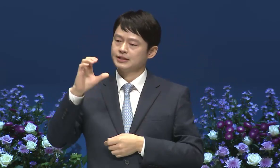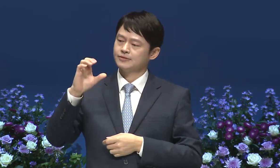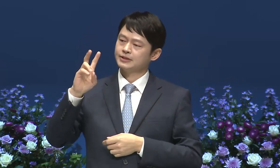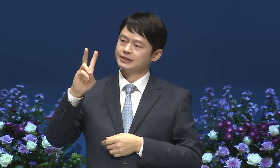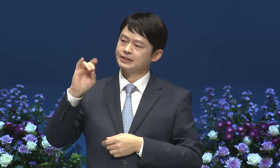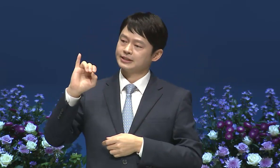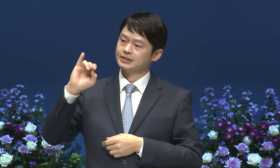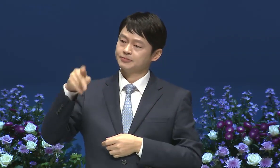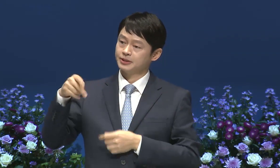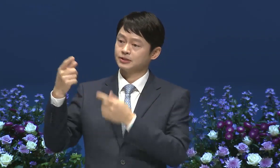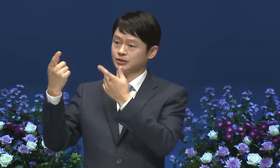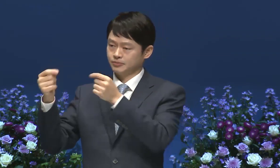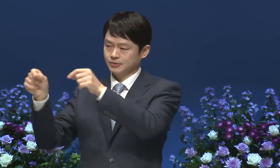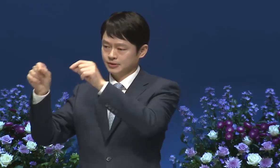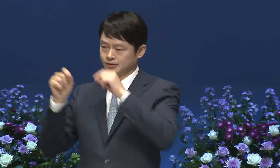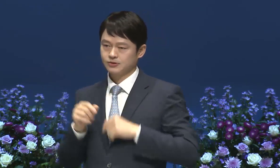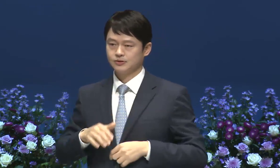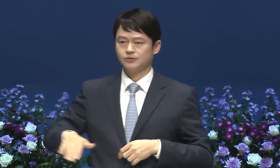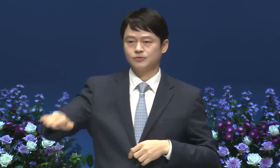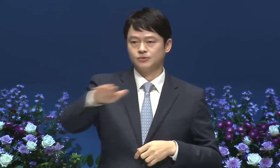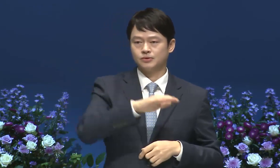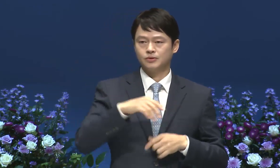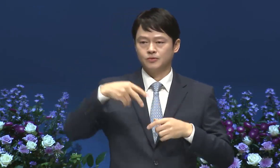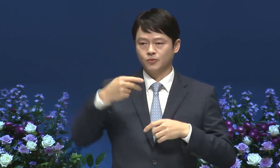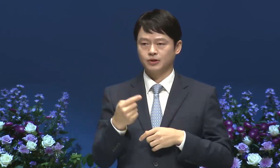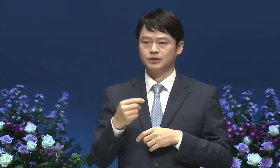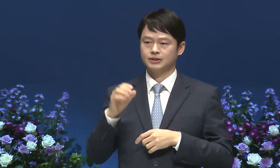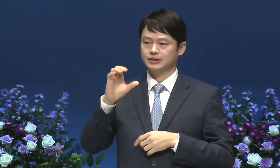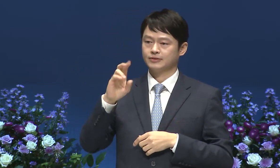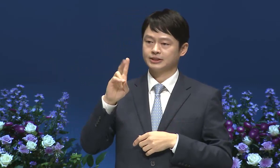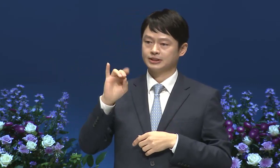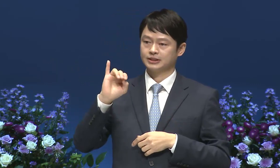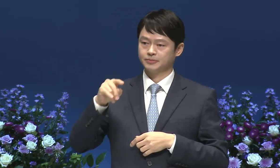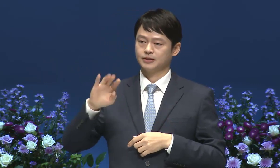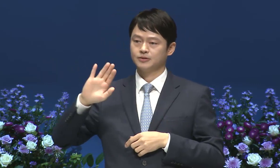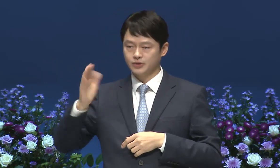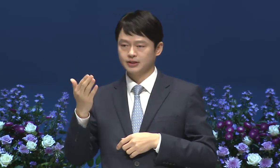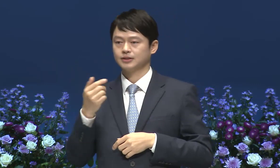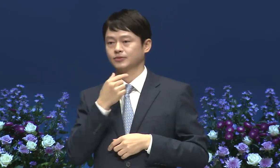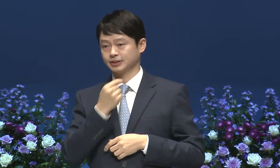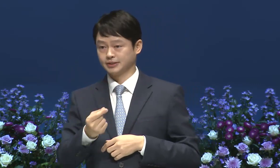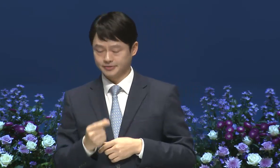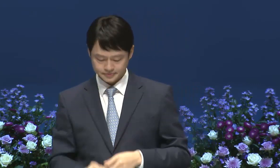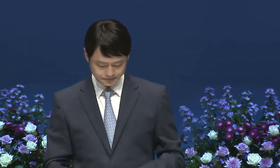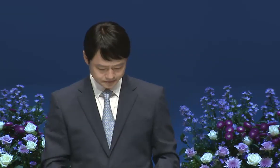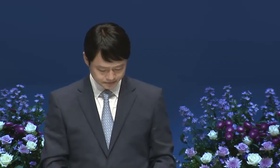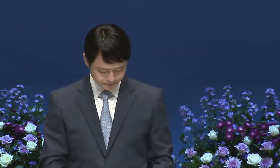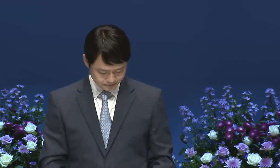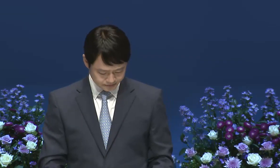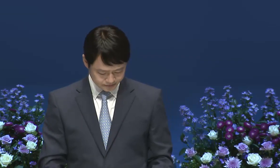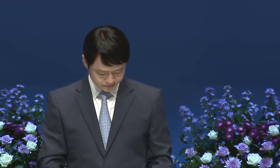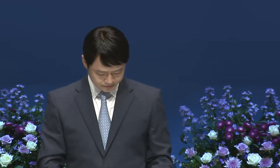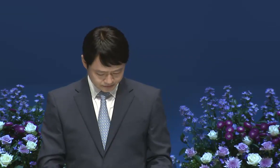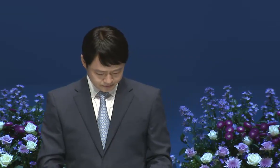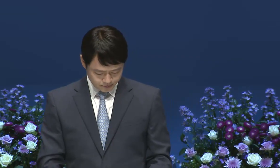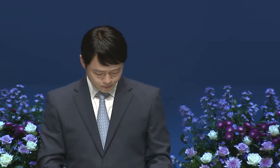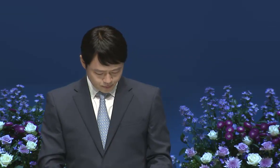않았습니다. 요셉은 그만의 CVDIP를 갖고 있었던 것이죠. 여러분도 그 개인의